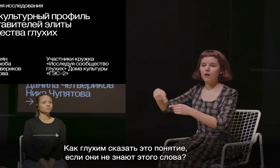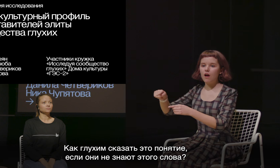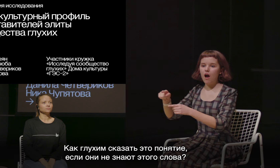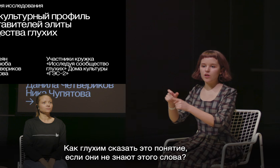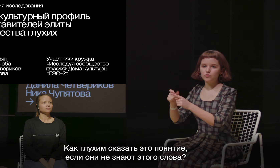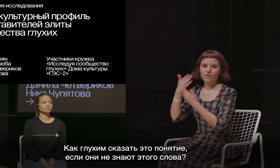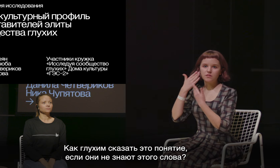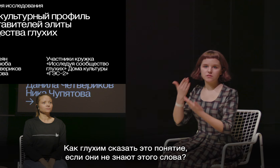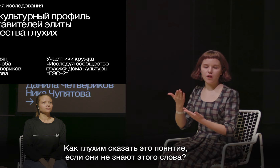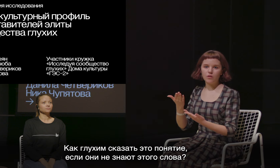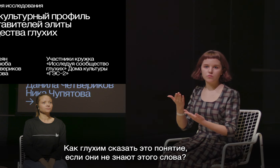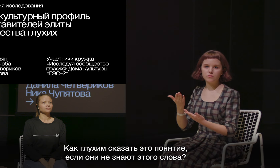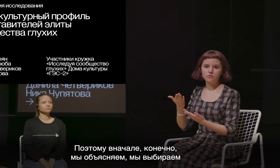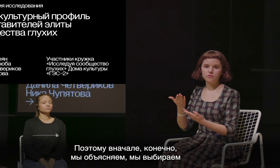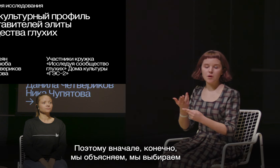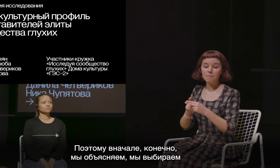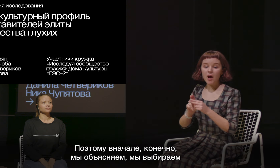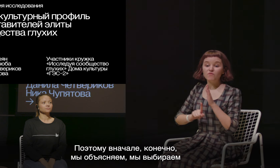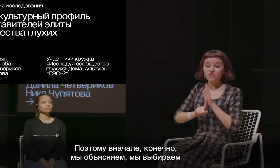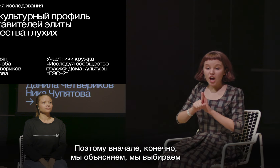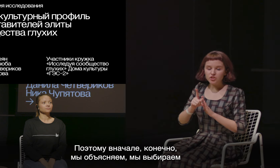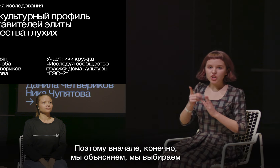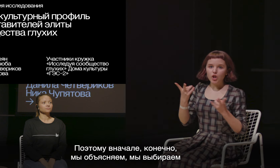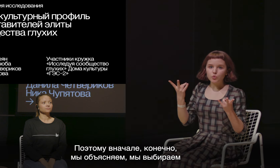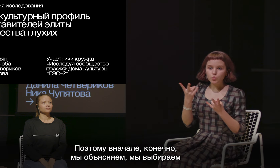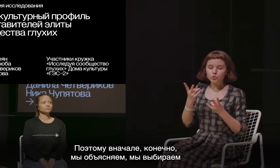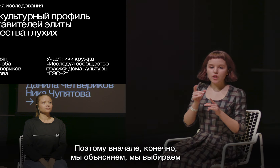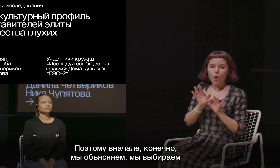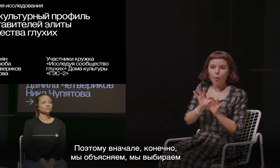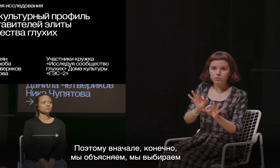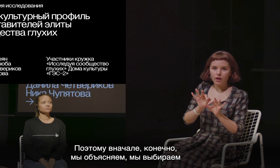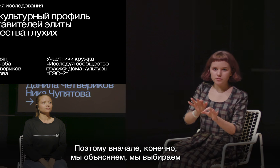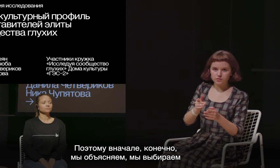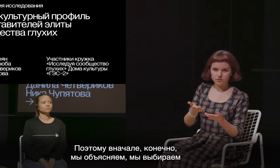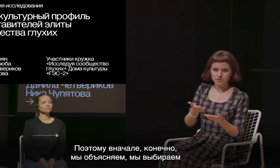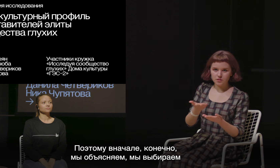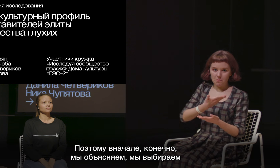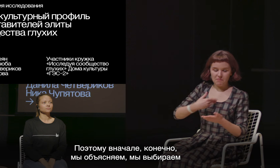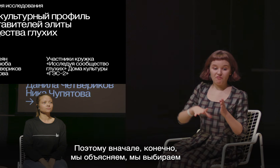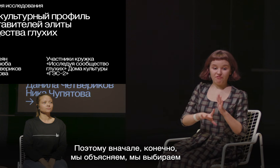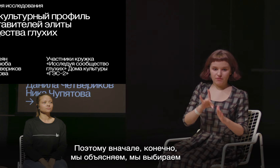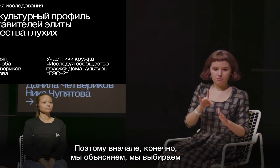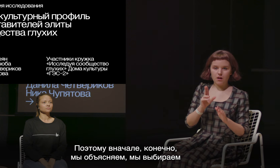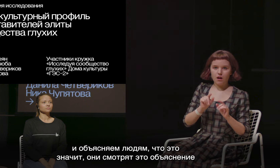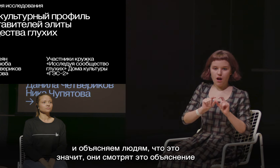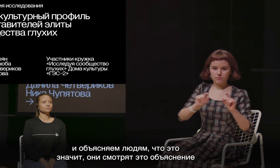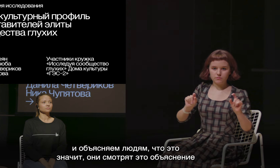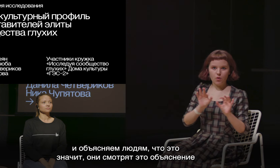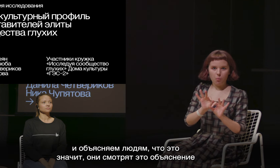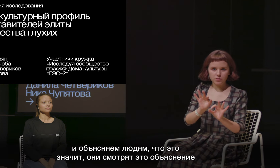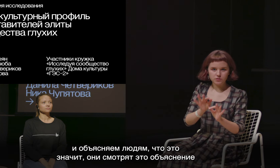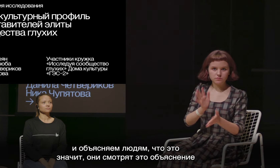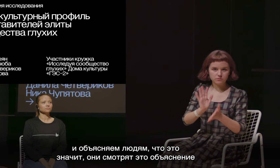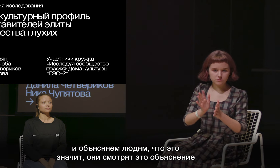слово, это понятие, если они не знают этого слова? Поэтому вначале, конечно, мы объясняем, мы выбираем